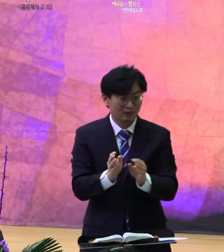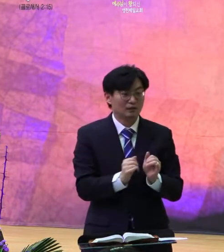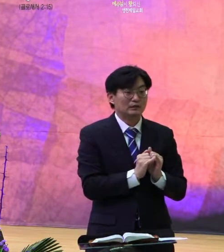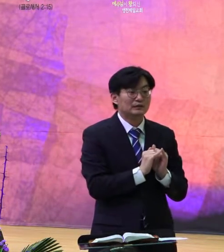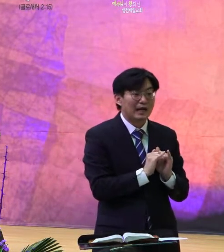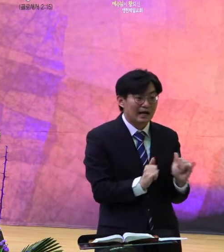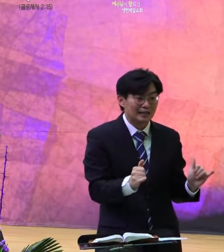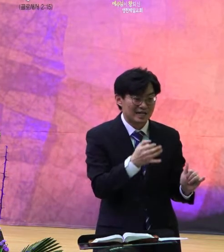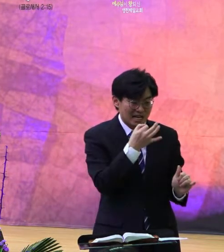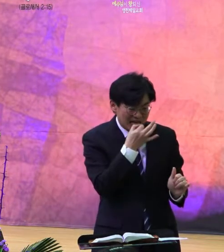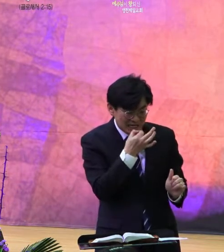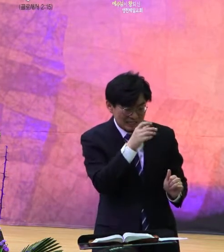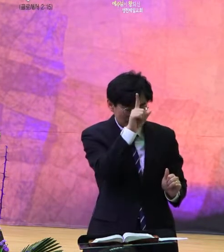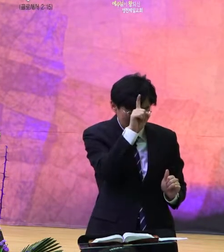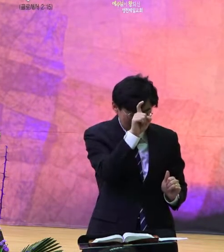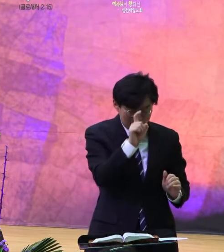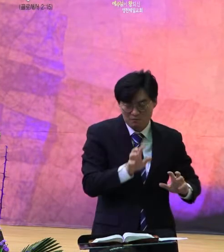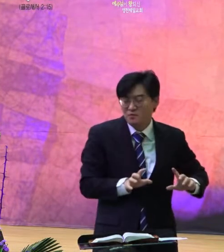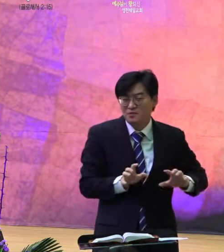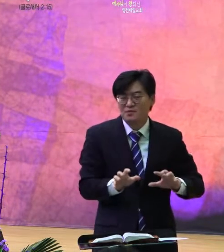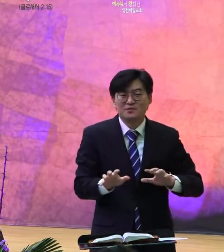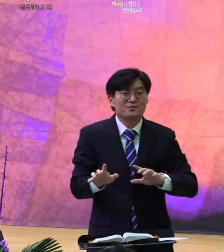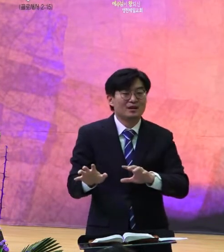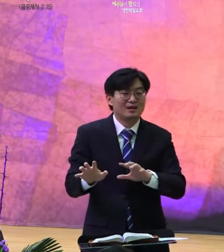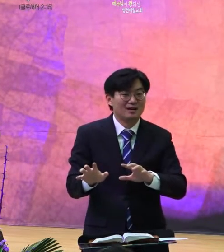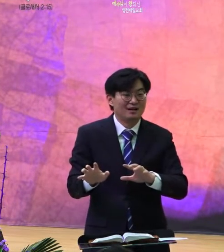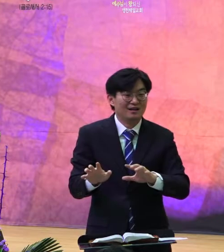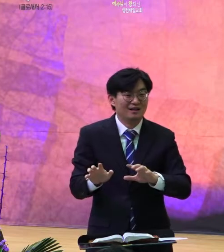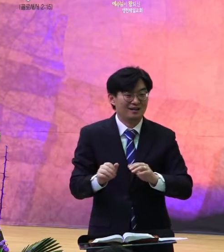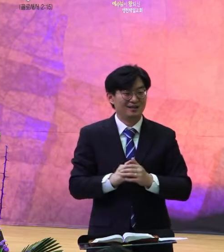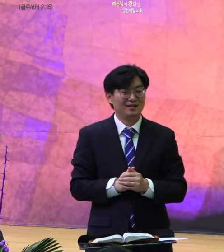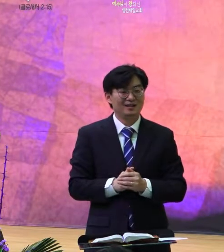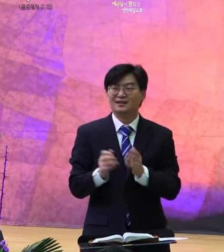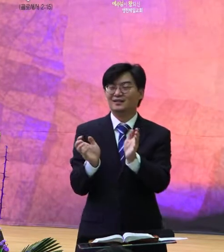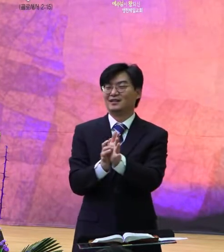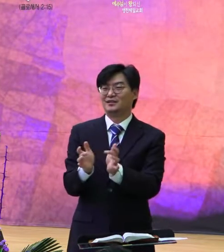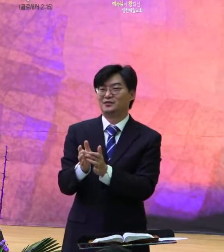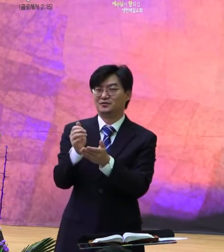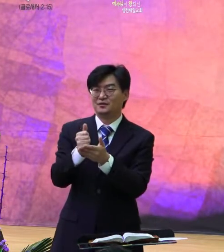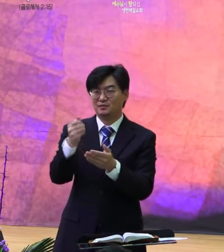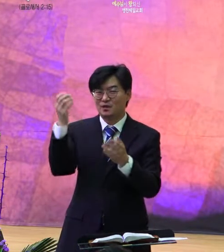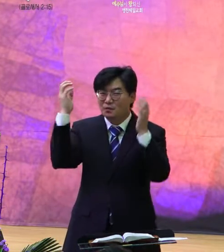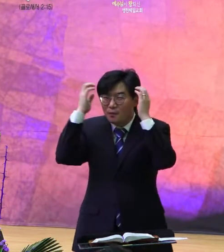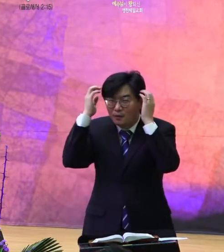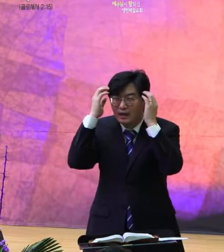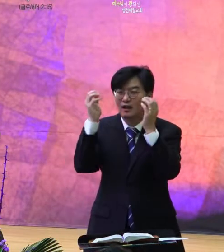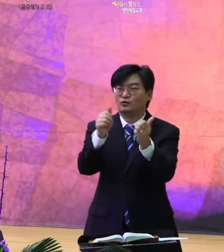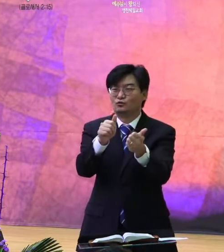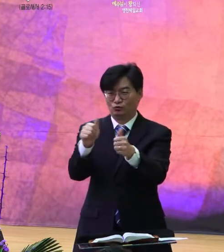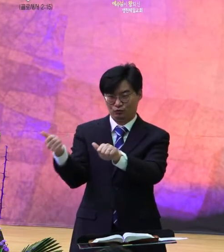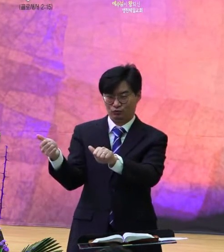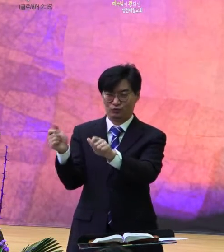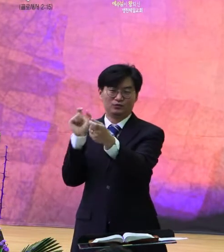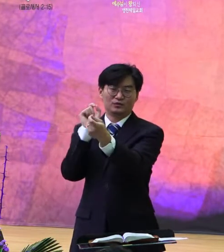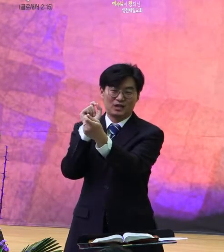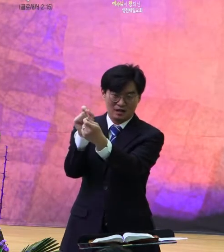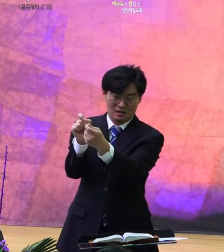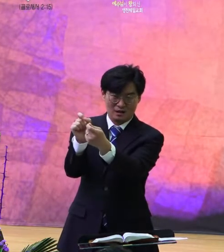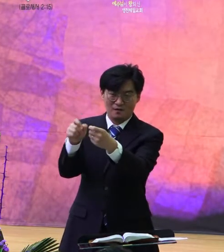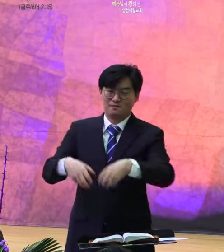예수님의 예루살렘 입성은 고난과 죽음을 향해서 당당히 맞서 걸어가는 그런